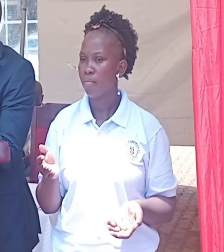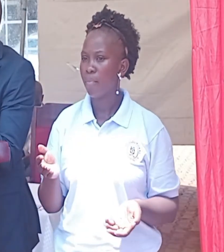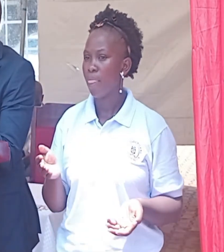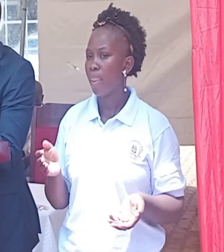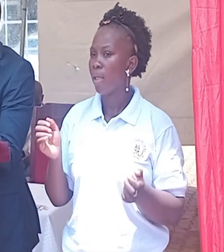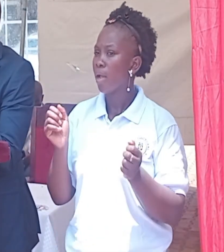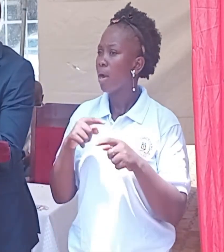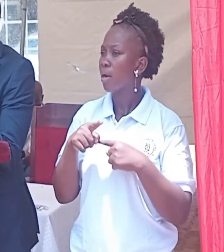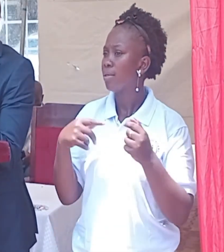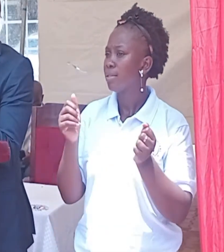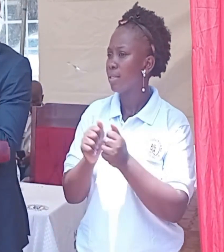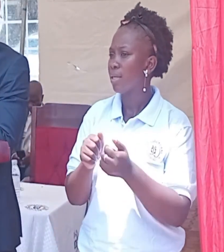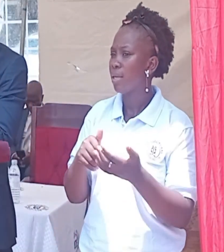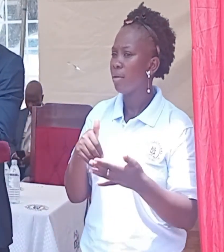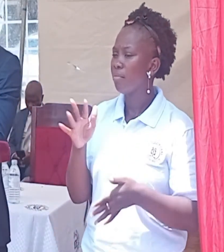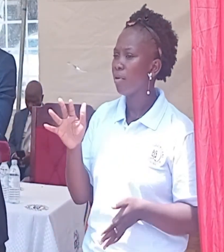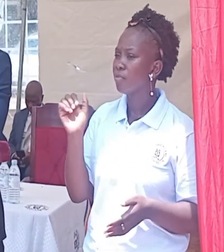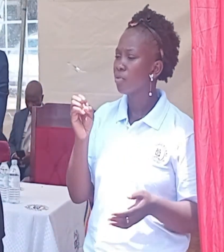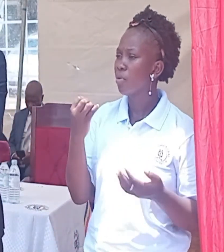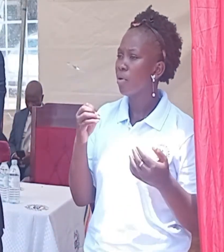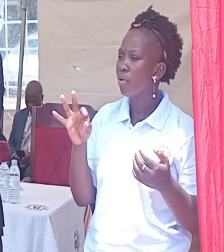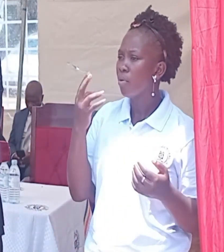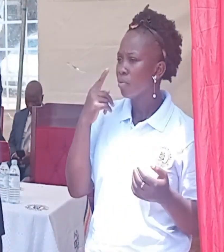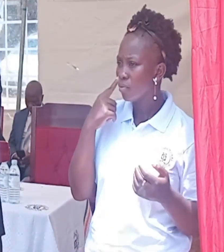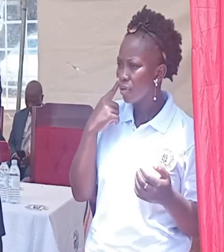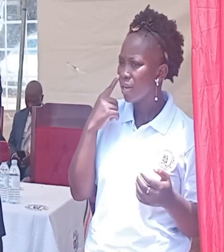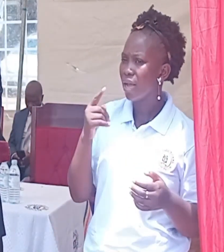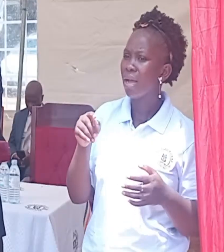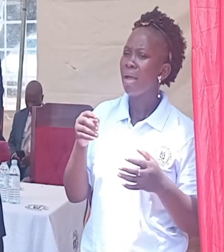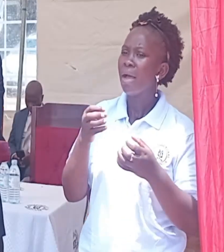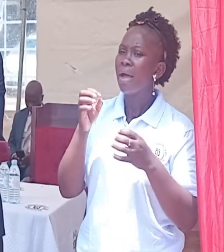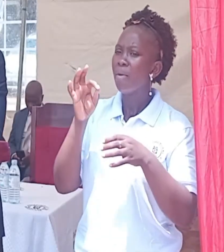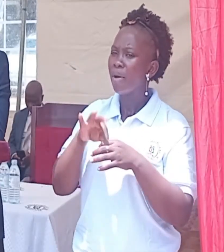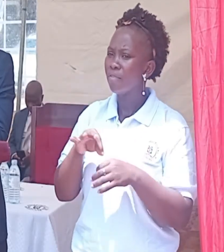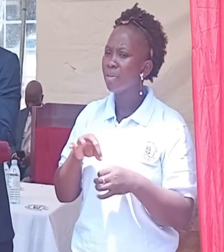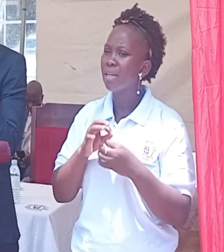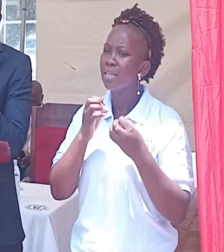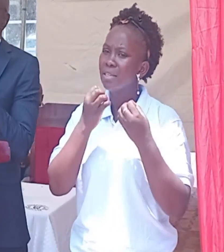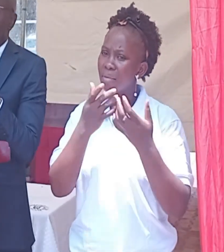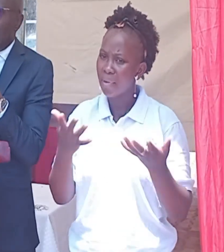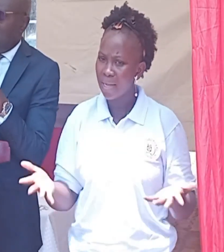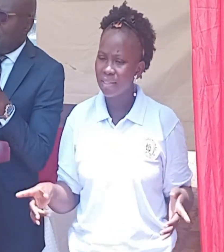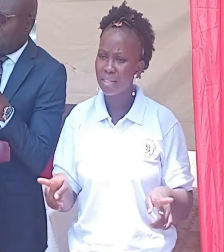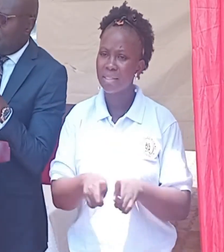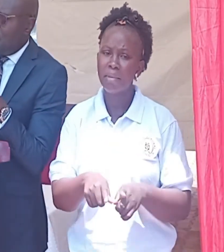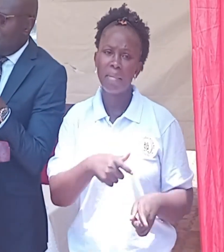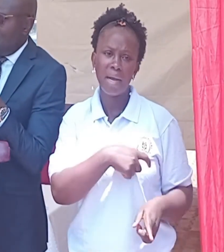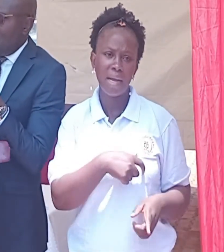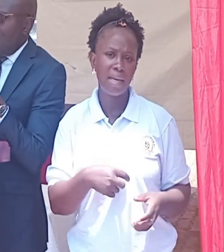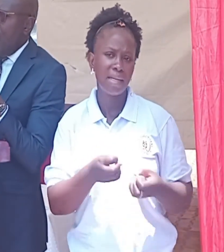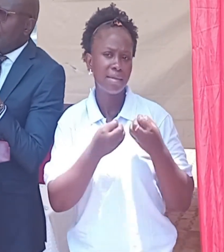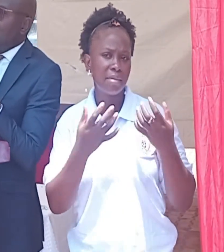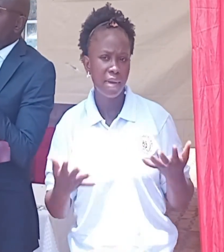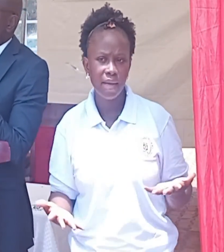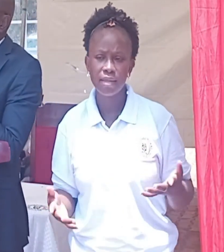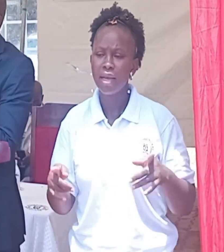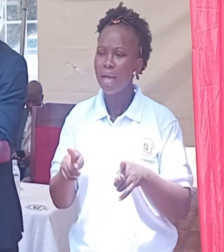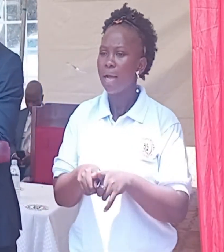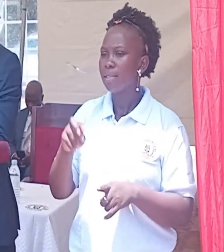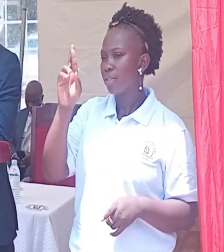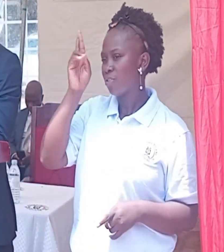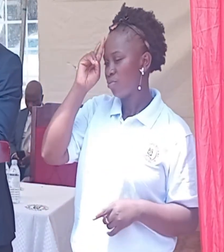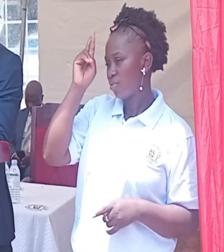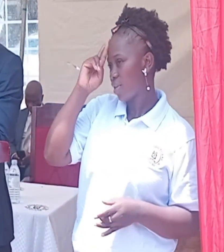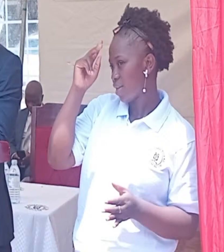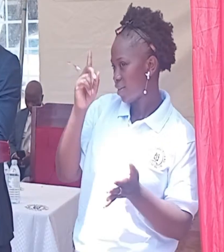10 n'omusobi. Kati bw'otunira obungi bw'aba voters obungi bw'aba candidates ate jjukira